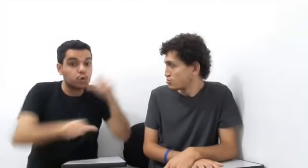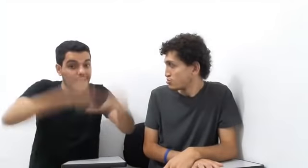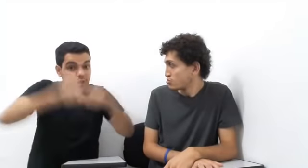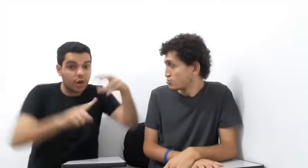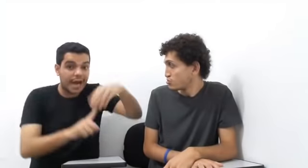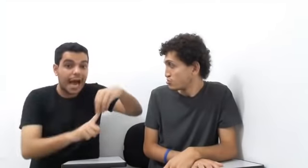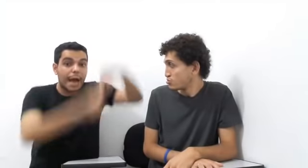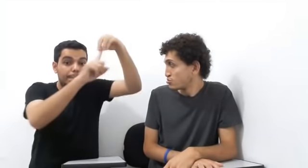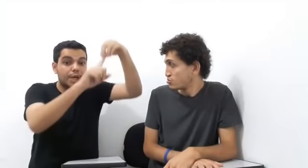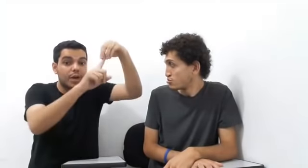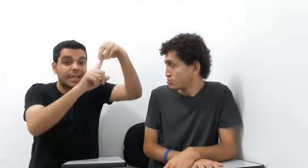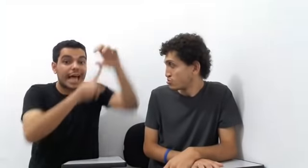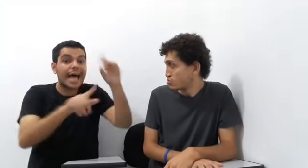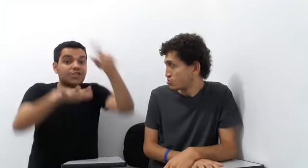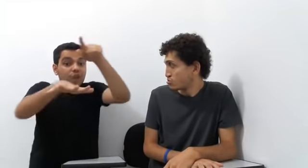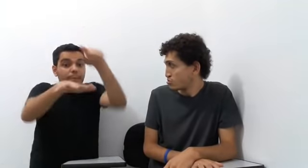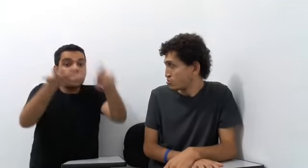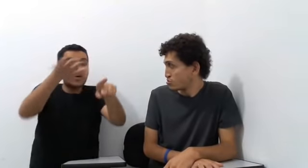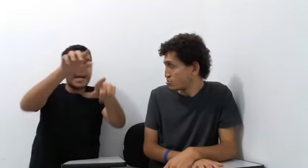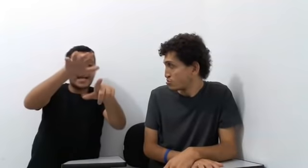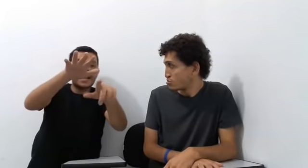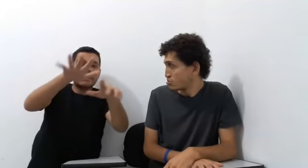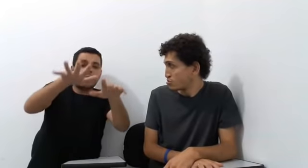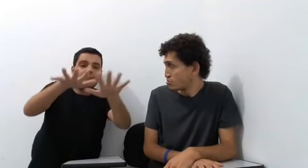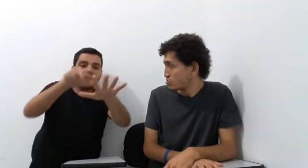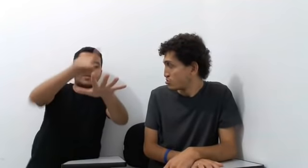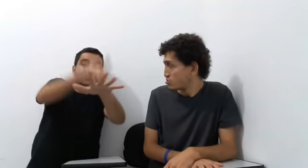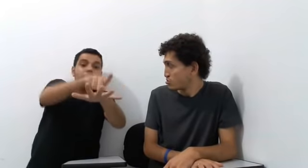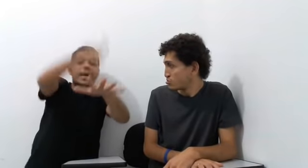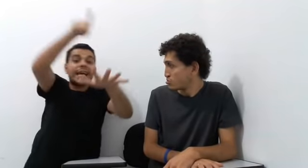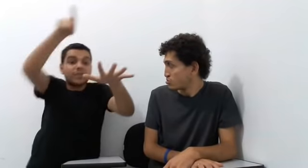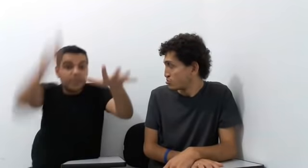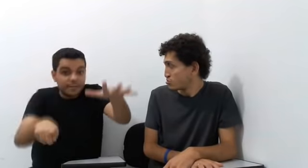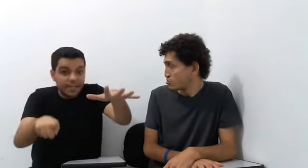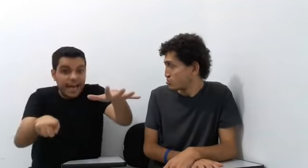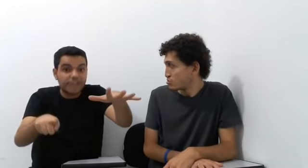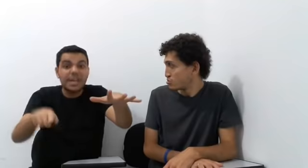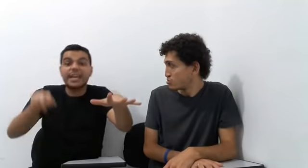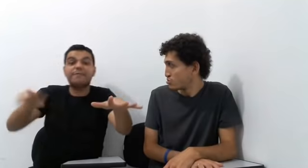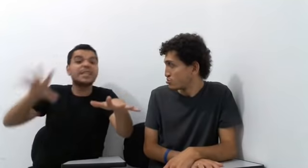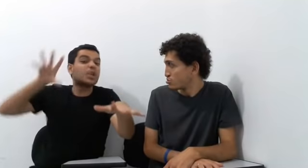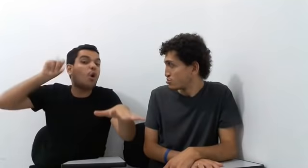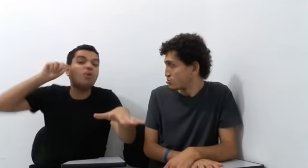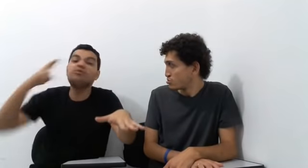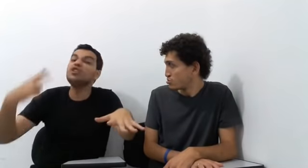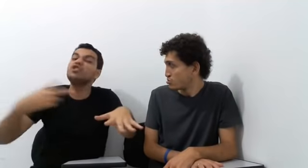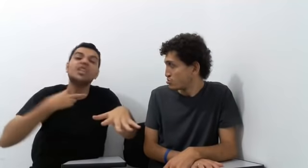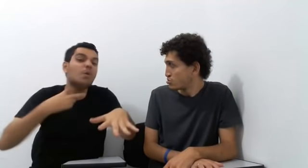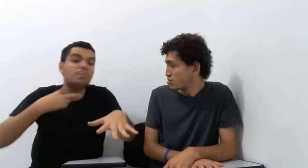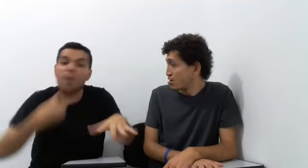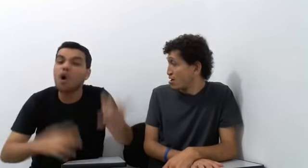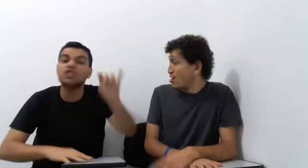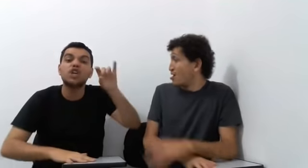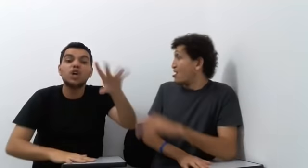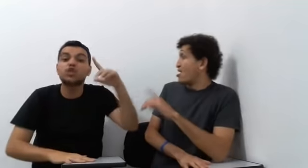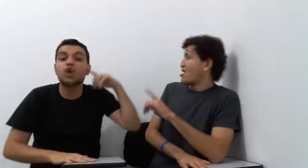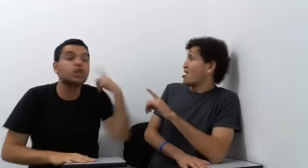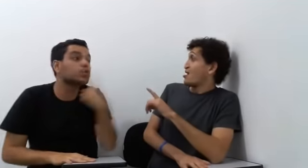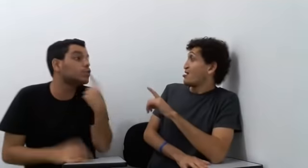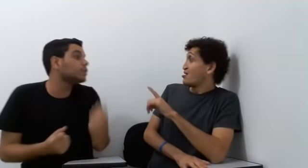quer trocar prioridade por fazer com essa mão, exclusividade, que é falar assim, ouvinte não pode, só surdo, isso